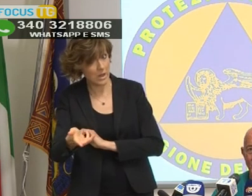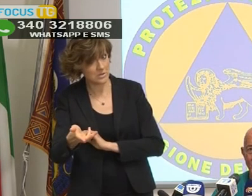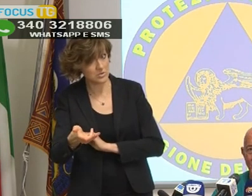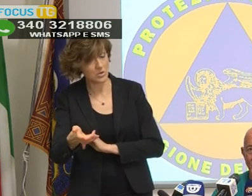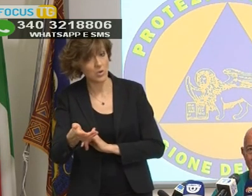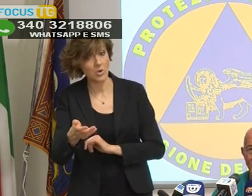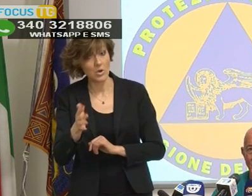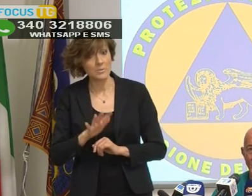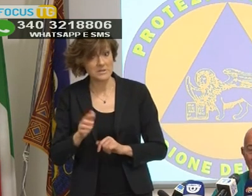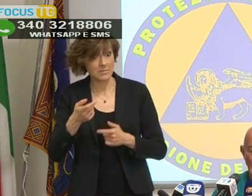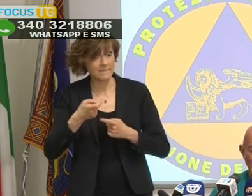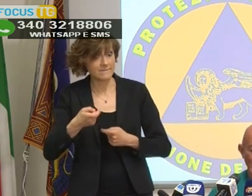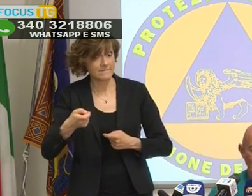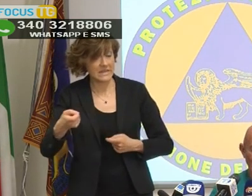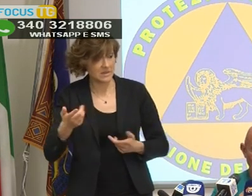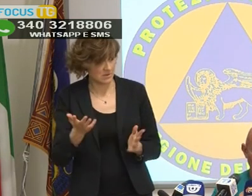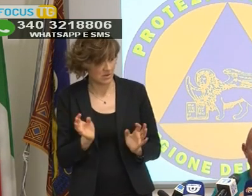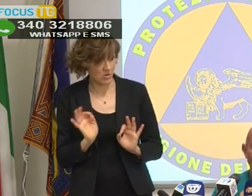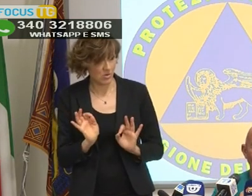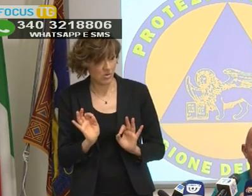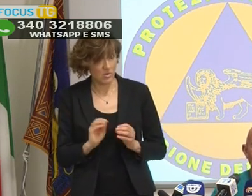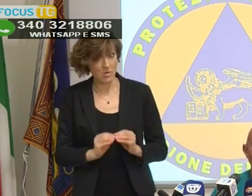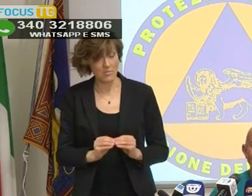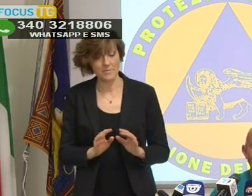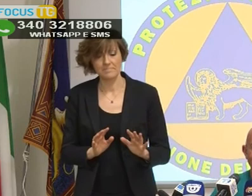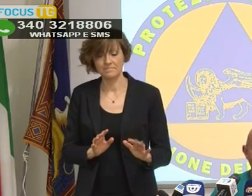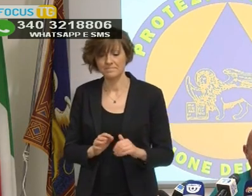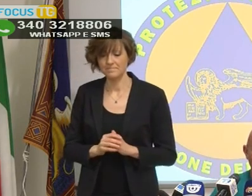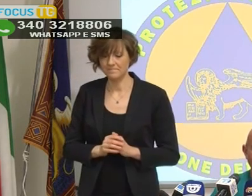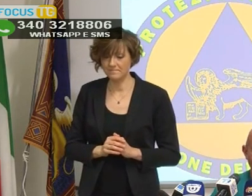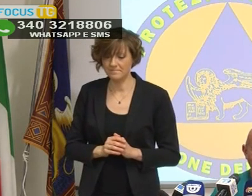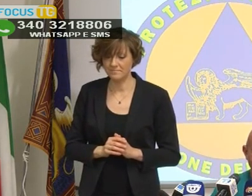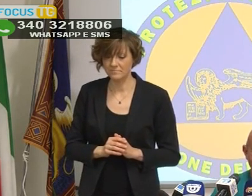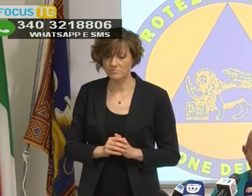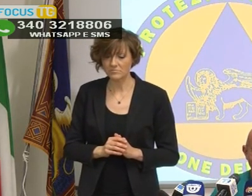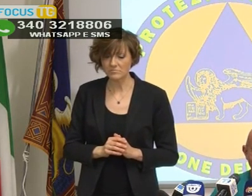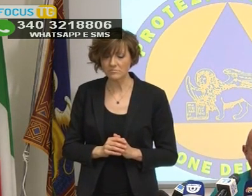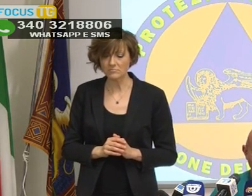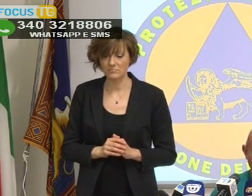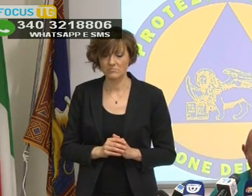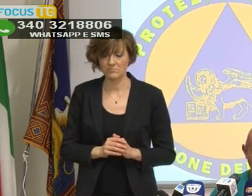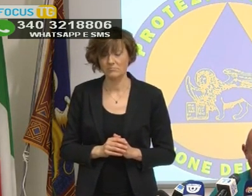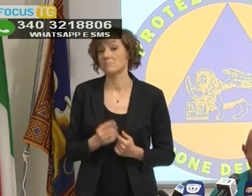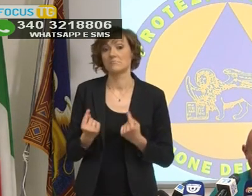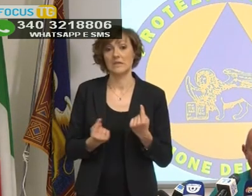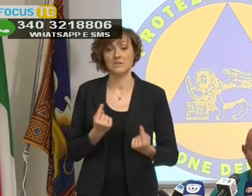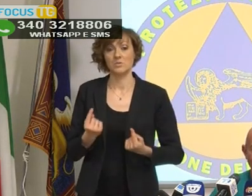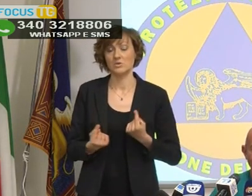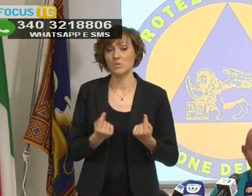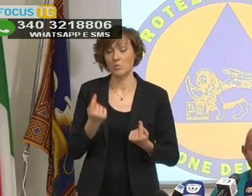Mi pare di capire ad infinito. Ma guardi, allora, per inquadrare bene la